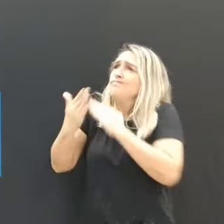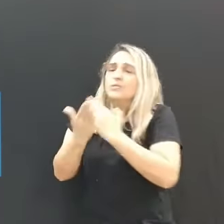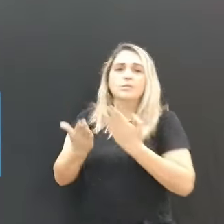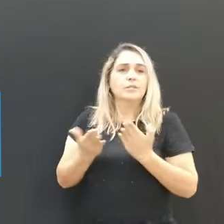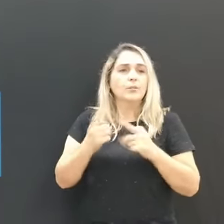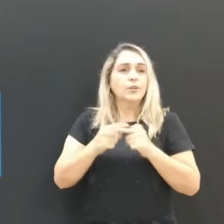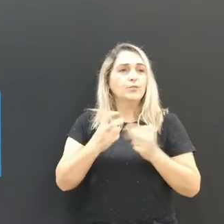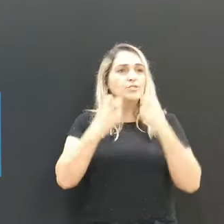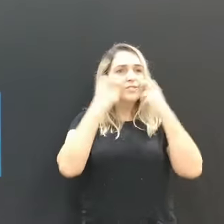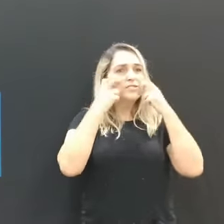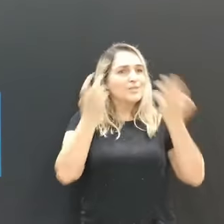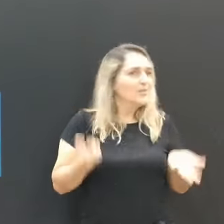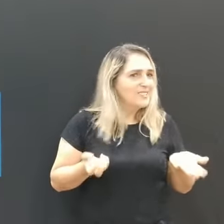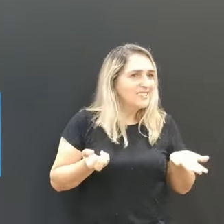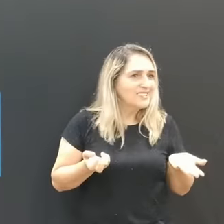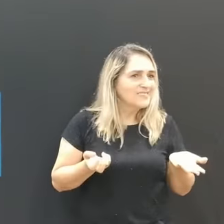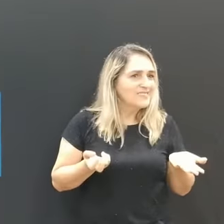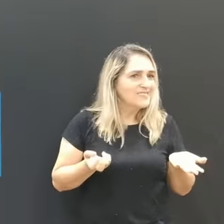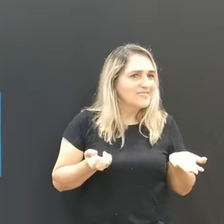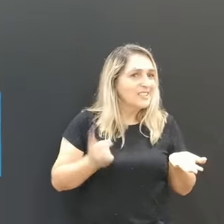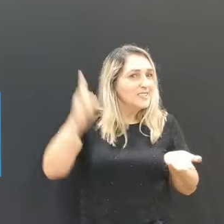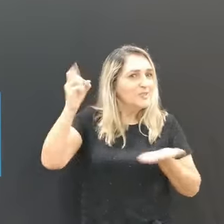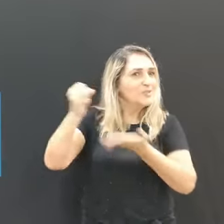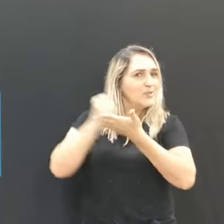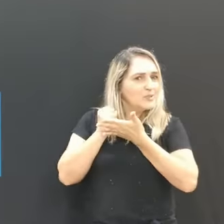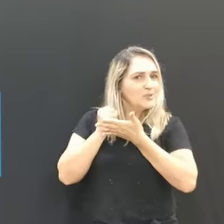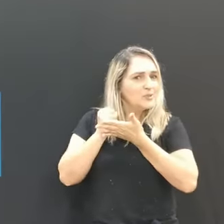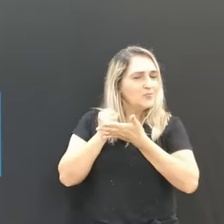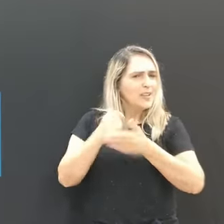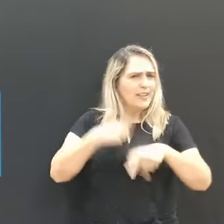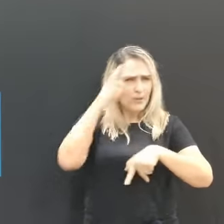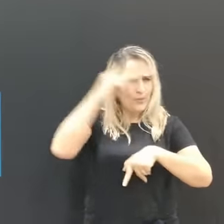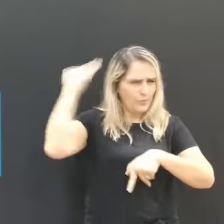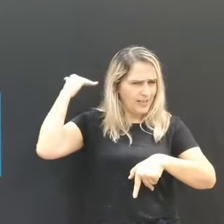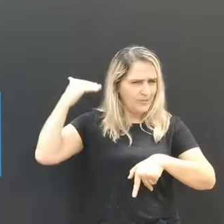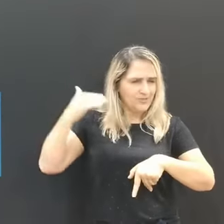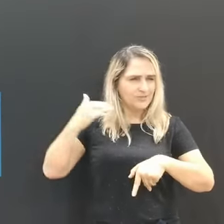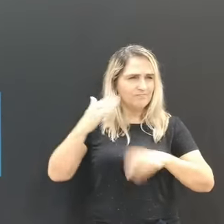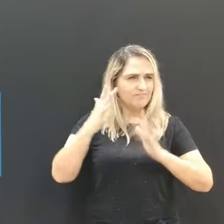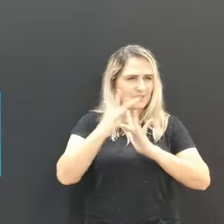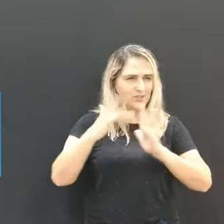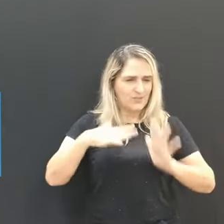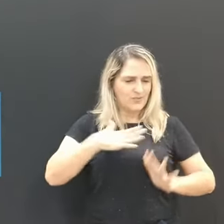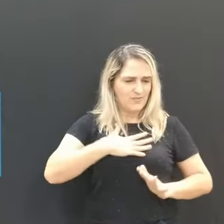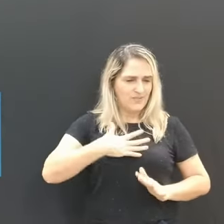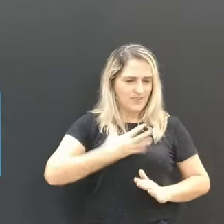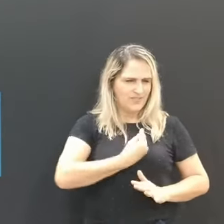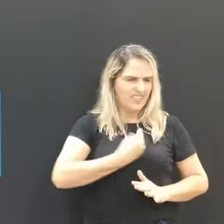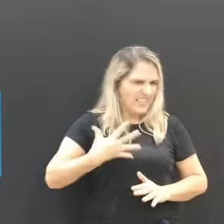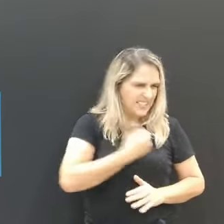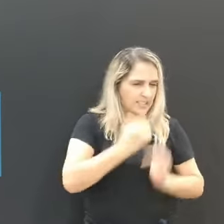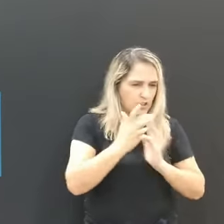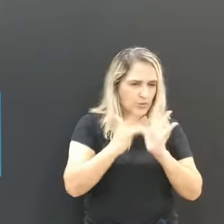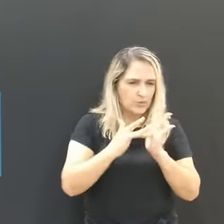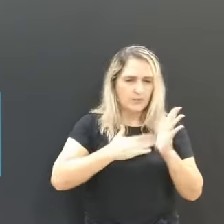Precisamos estar constantemente em oração, pedindo a Deus que mude a nossa vida. Senhor, tire de mim toda insegurança, toda vergonha, todo